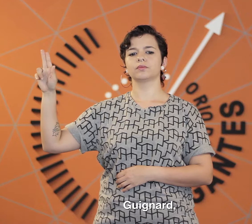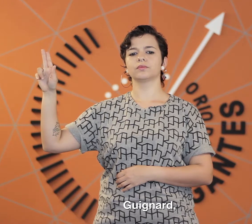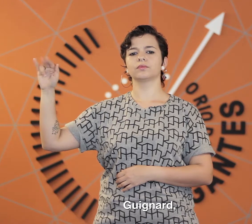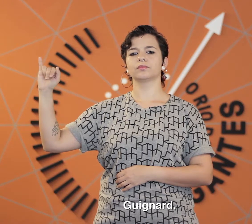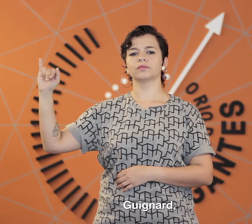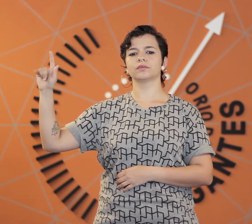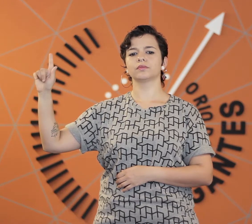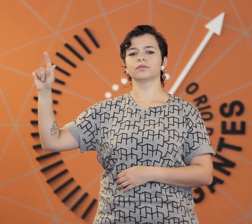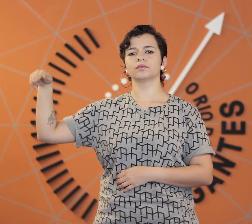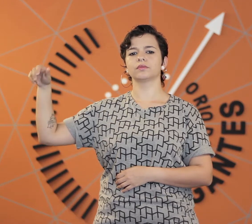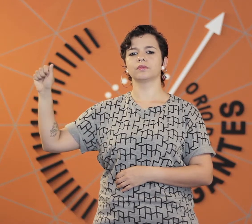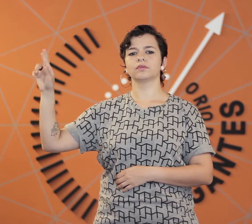Guinar,